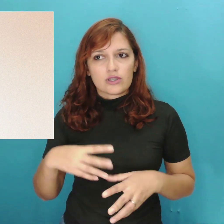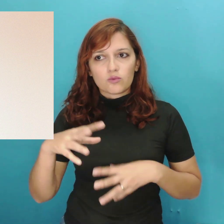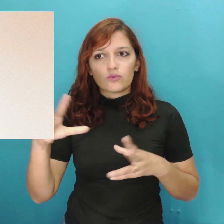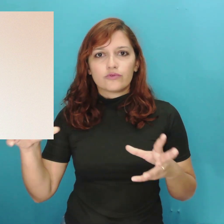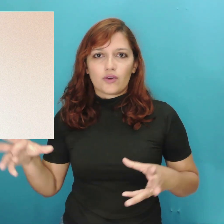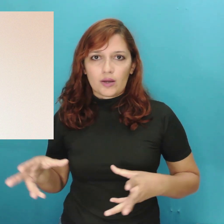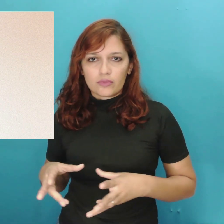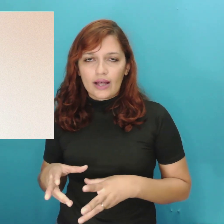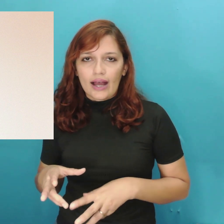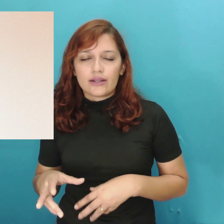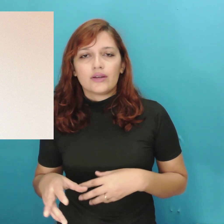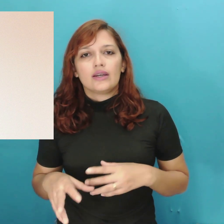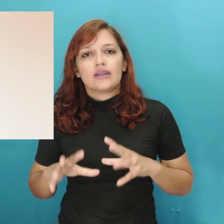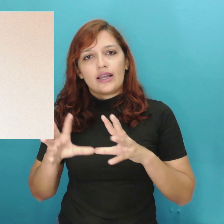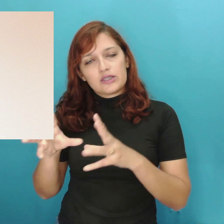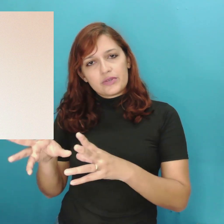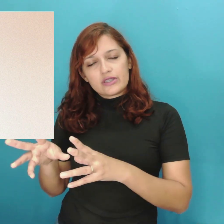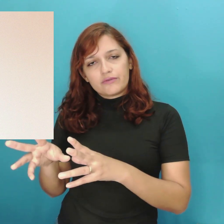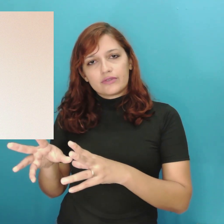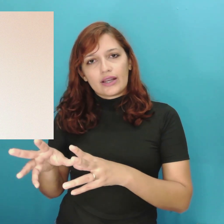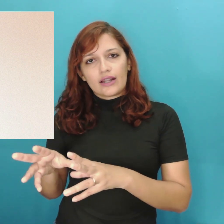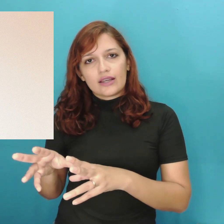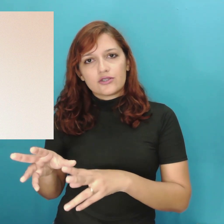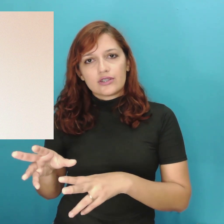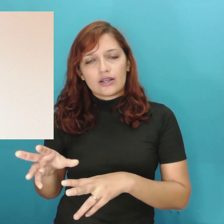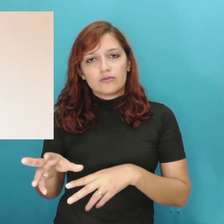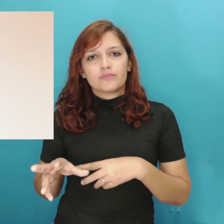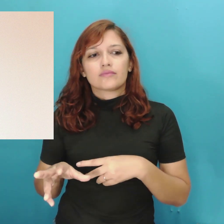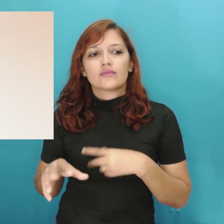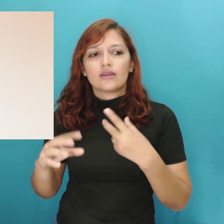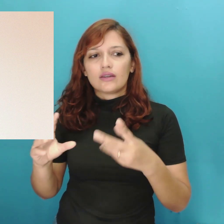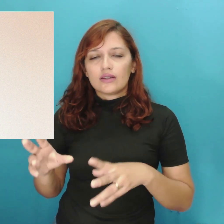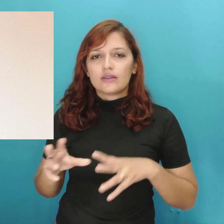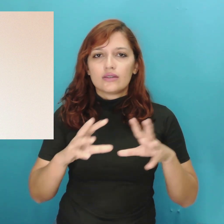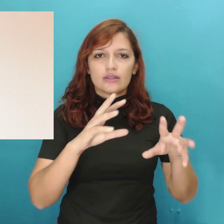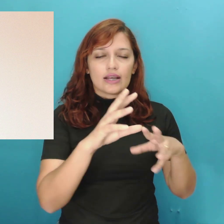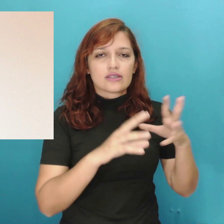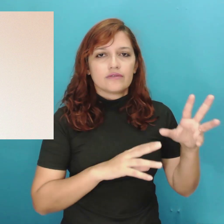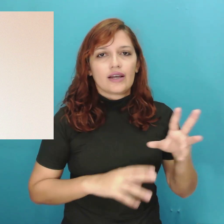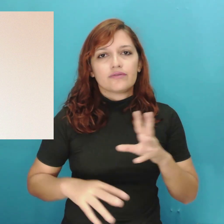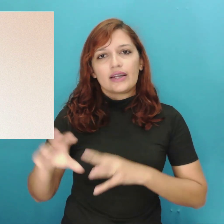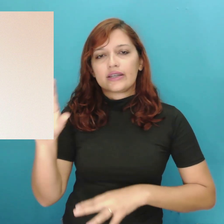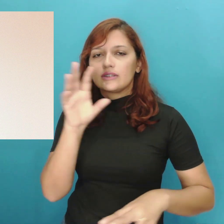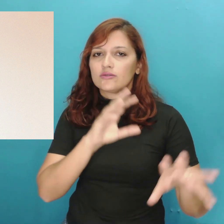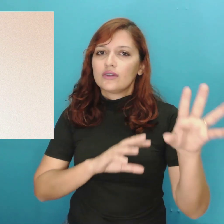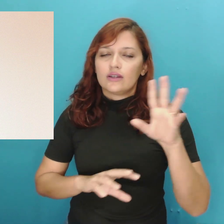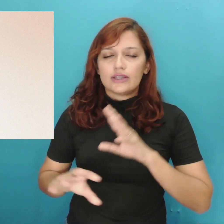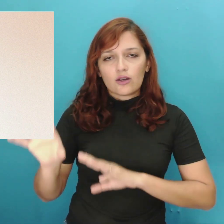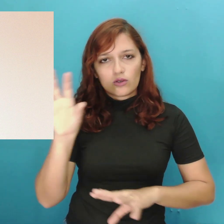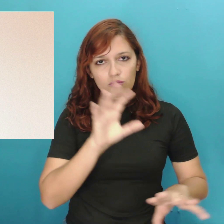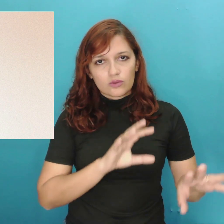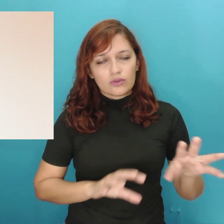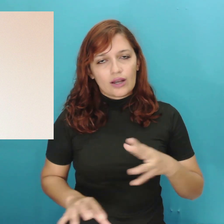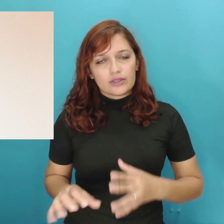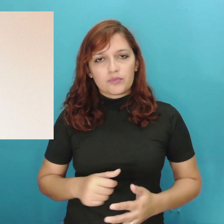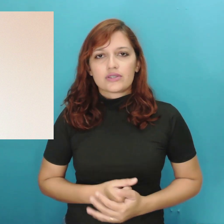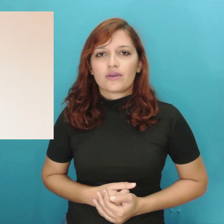algum vocabulário que é específico daquela região e assim vai variando de acordo com o lugar onde a pessoa